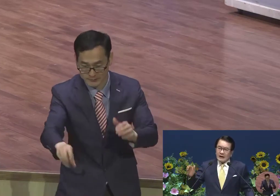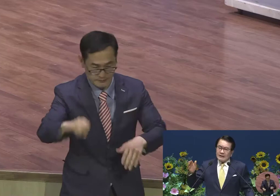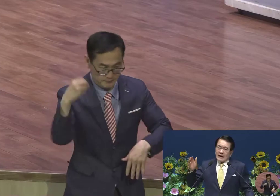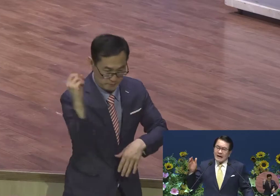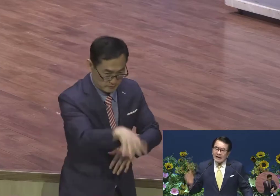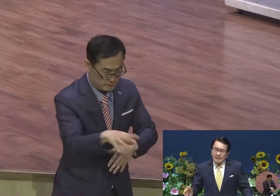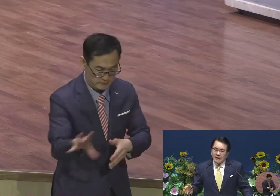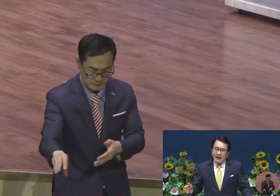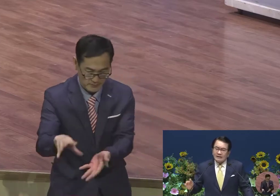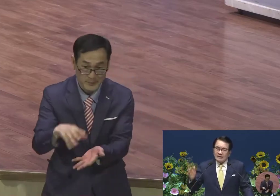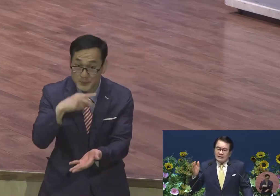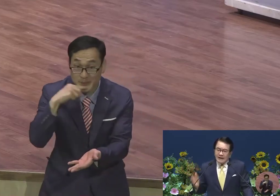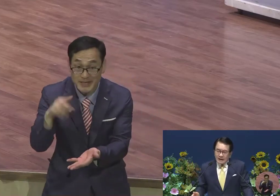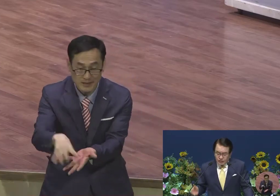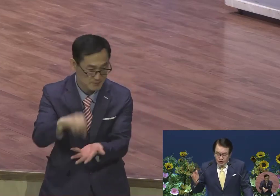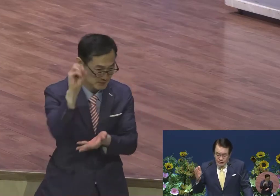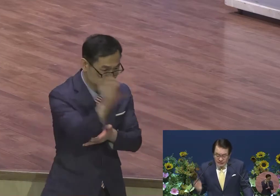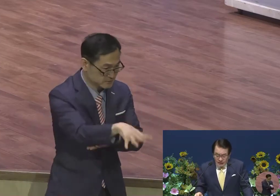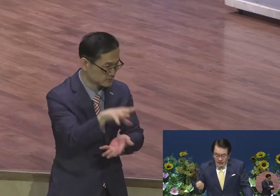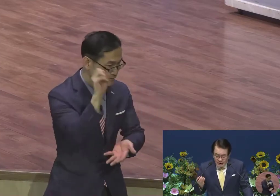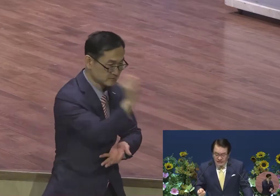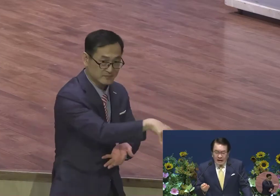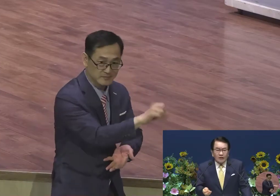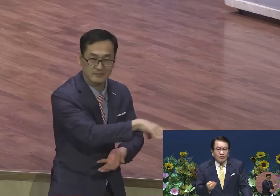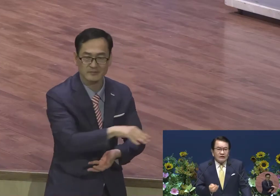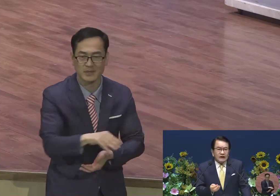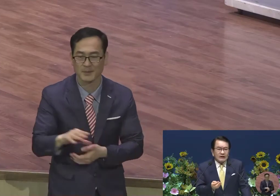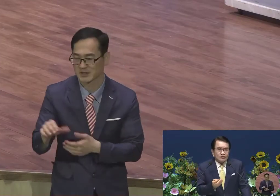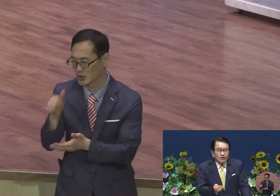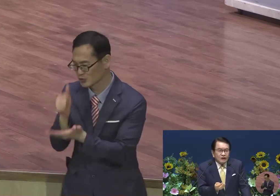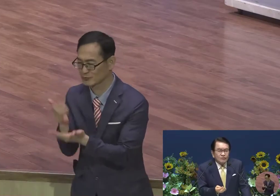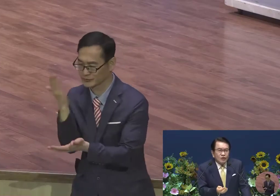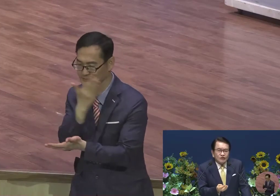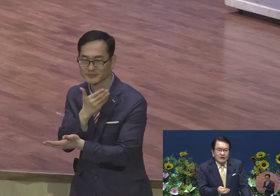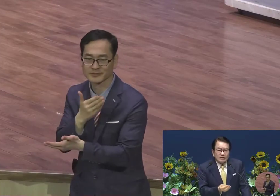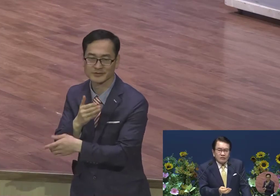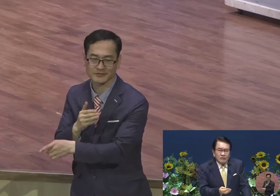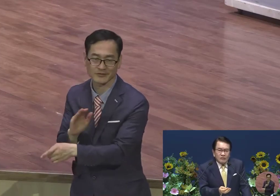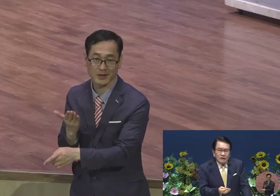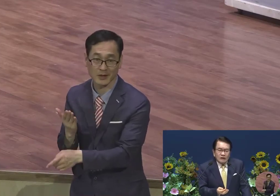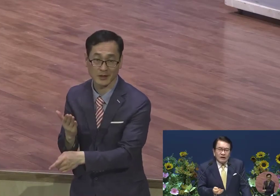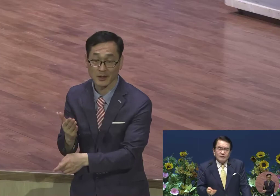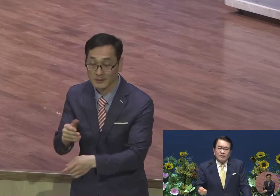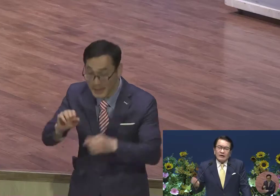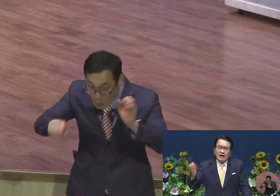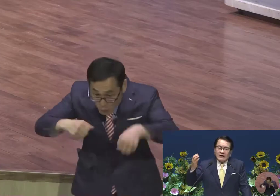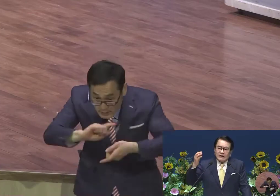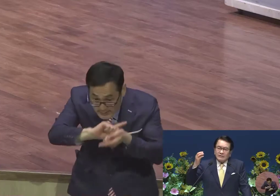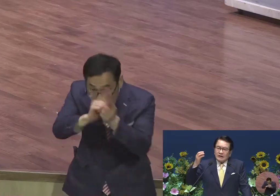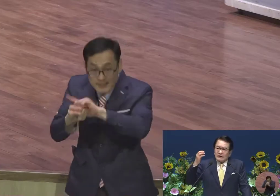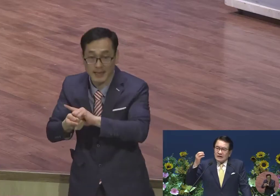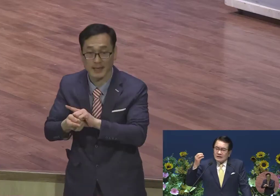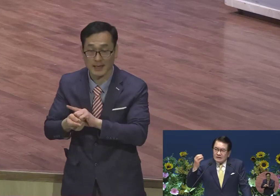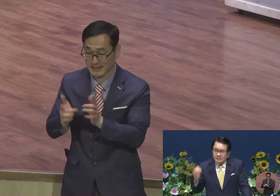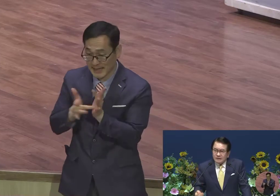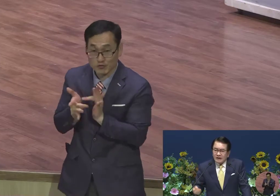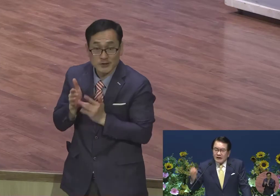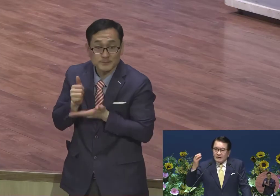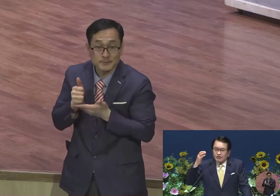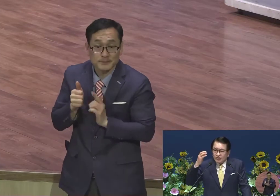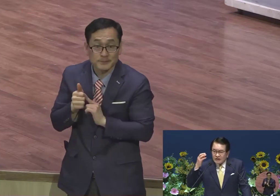하나님의 아들 예수 그 시도가 어린 양으로 이 땅에 속재물로 오셔가지고 그분을 하나님이